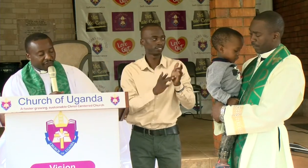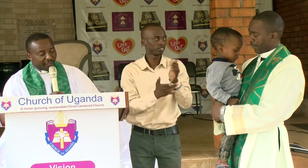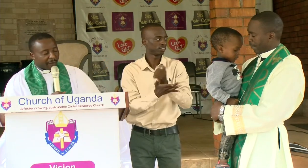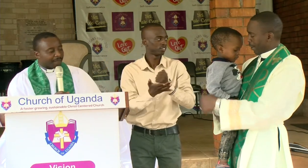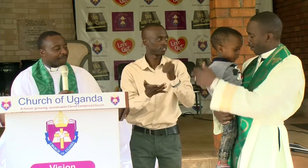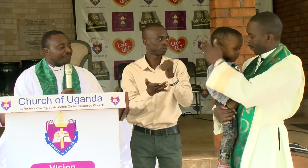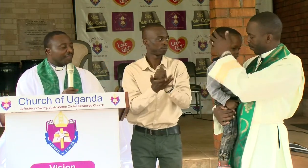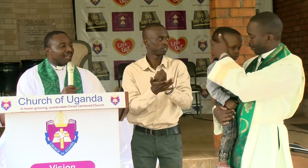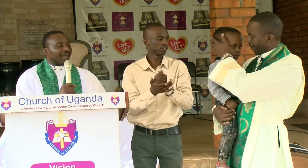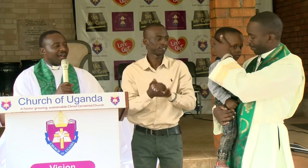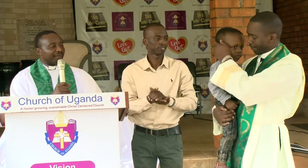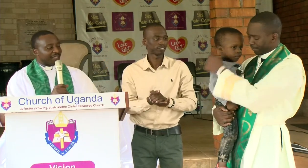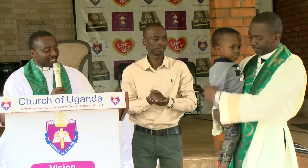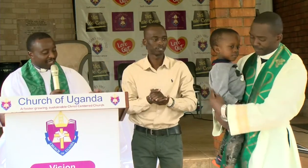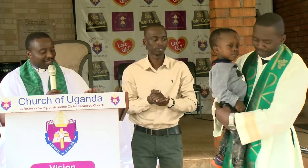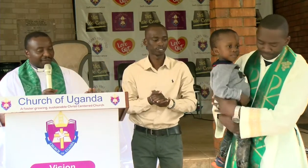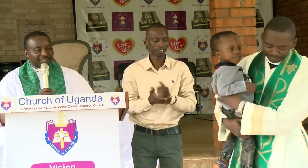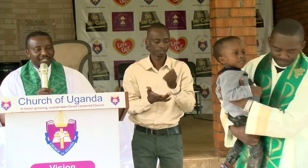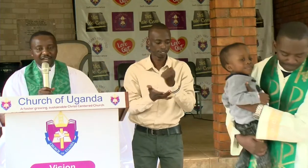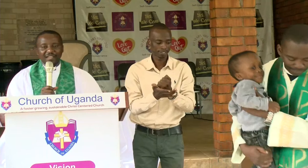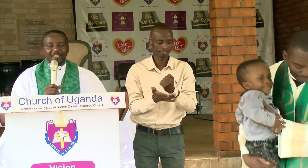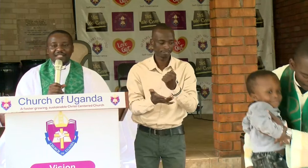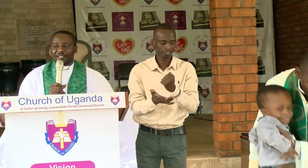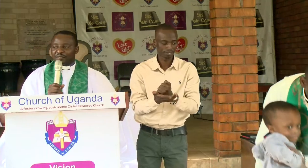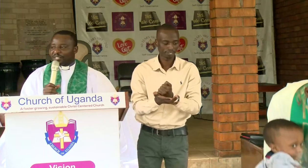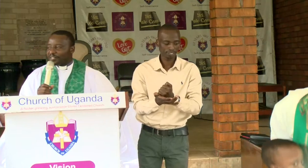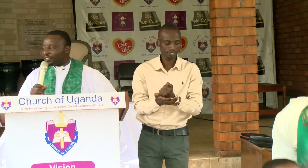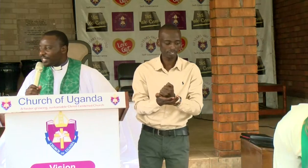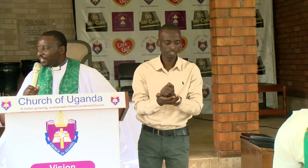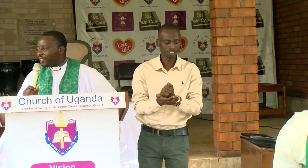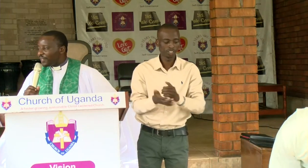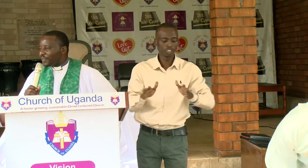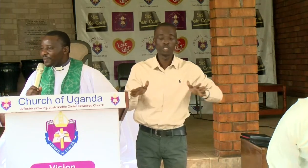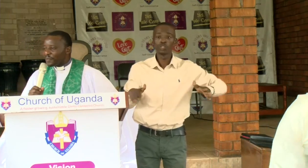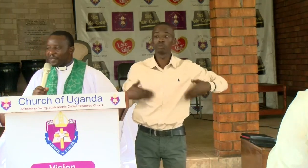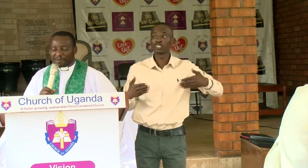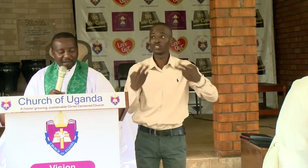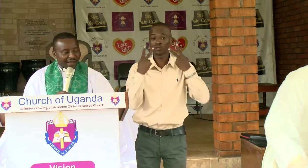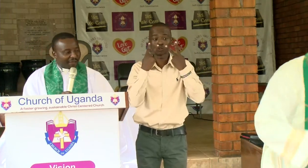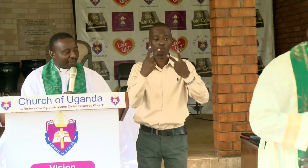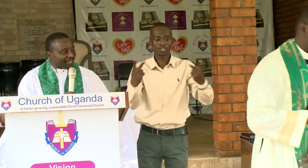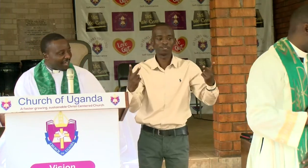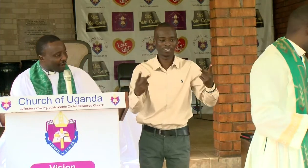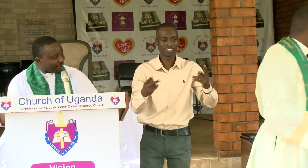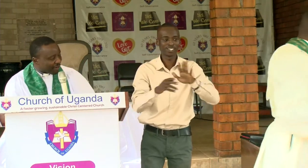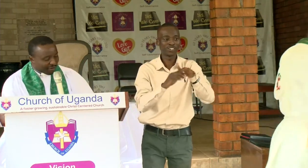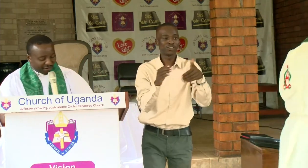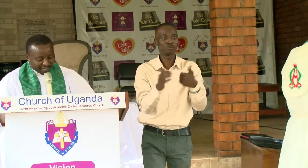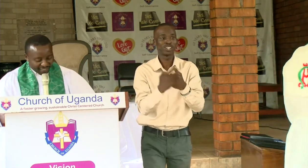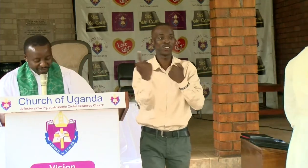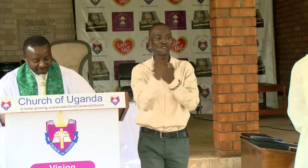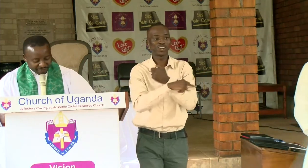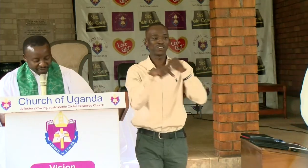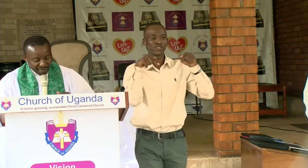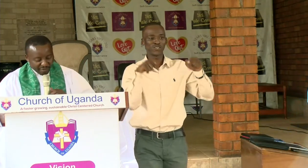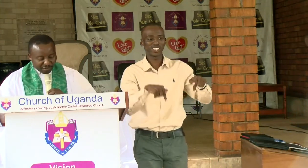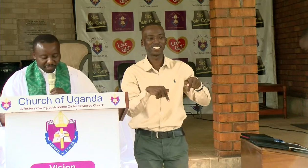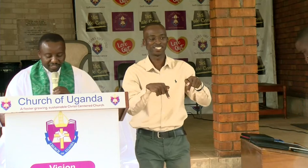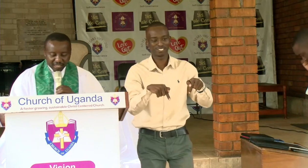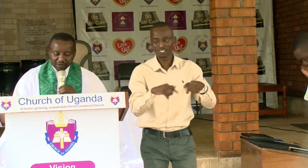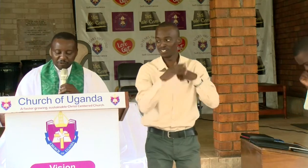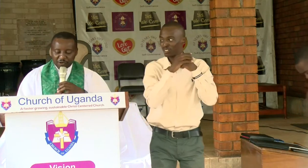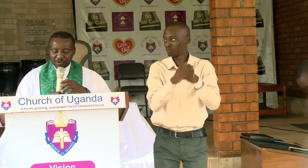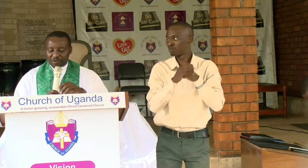Mukama waffe. Amiina, amiina. Tusanyuse okubalaba mwenna olunaku lwaleero